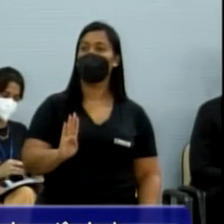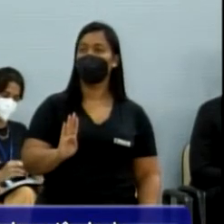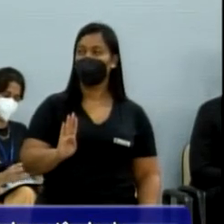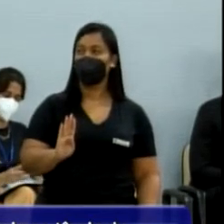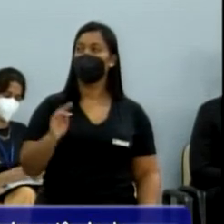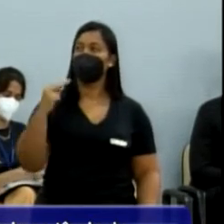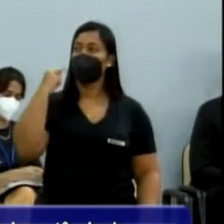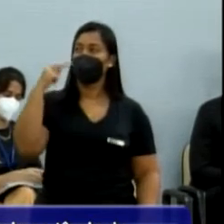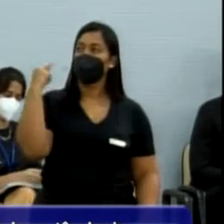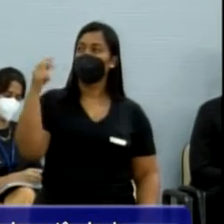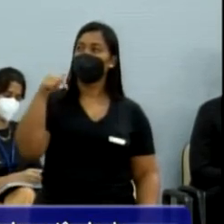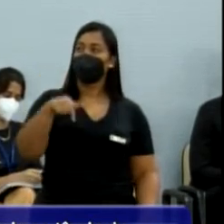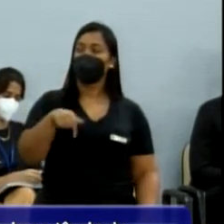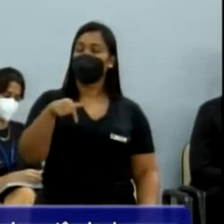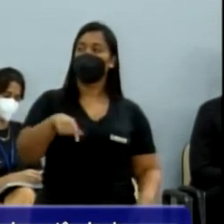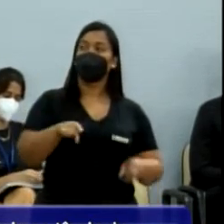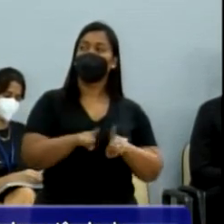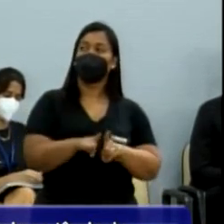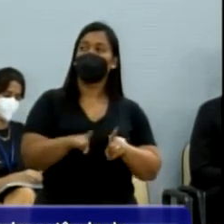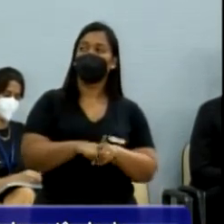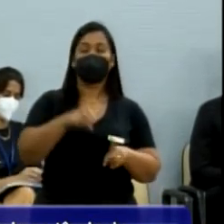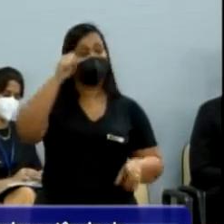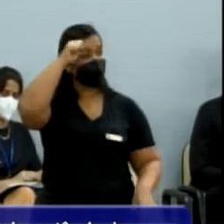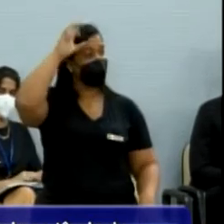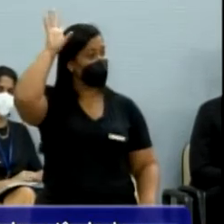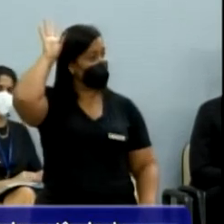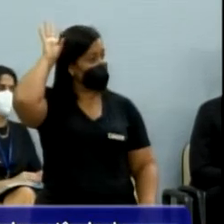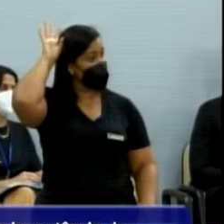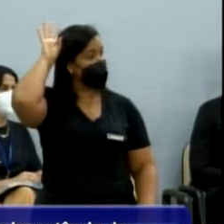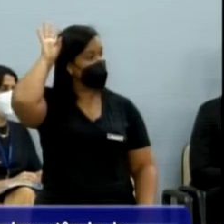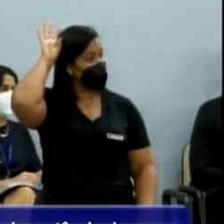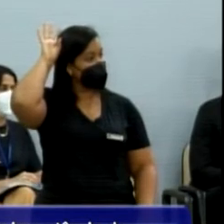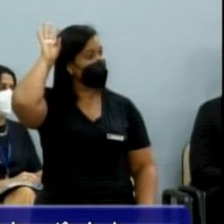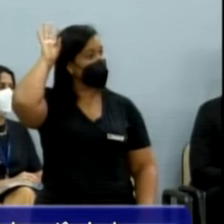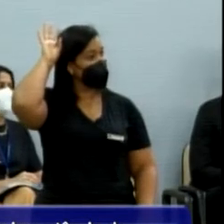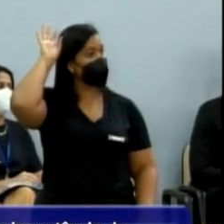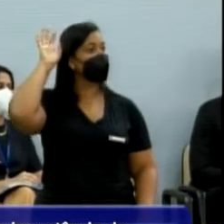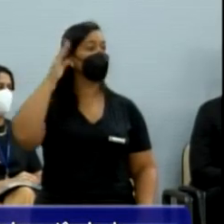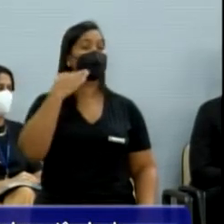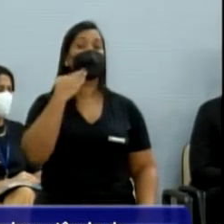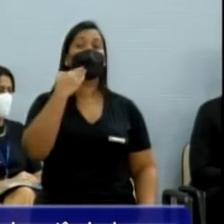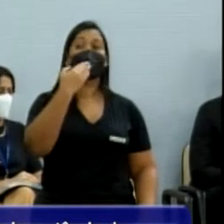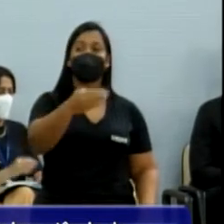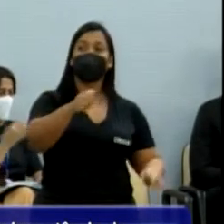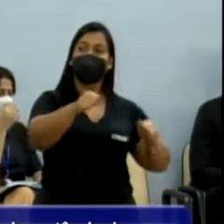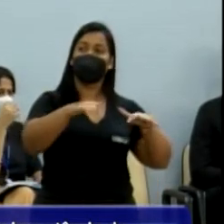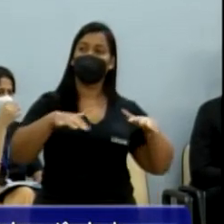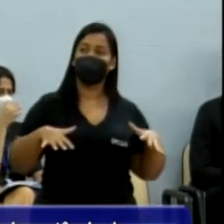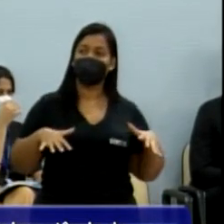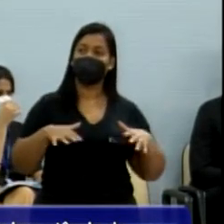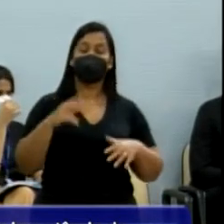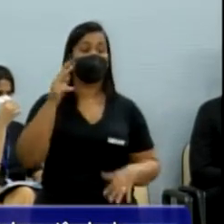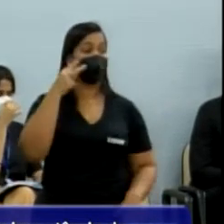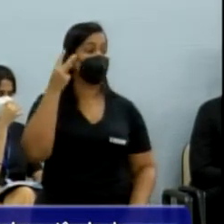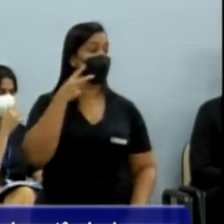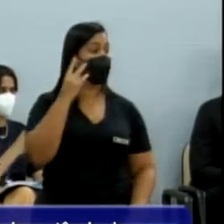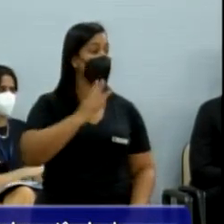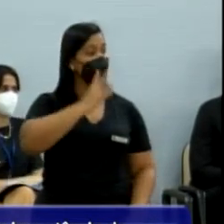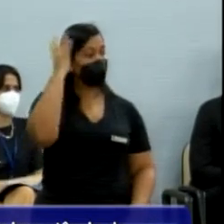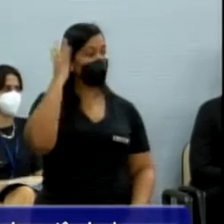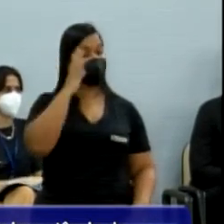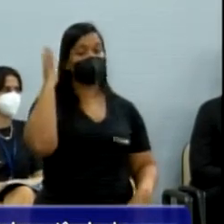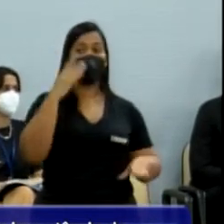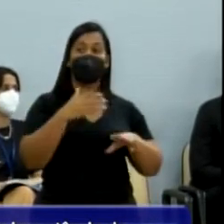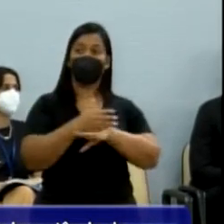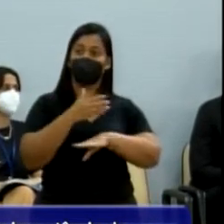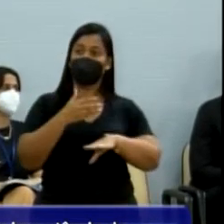os vereadores, né, João Paulo Hiro, que solicitou a audiência, inclusive o vereador Odélio teve uma